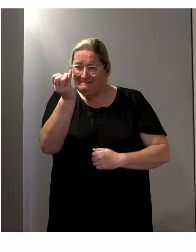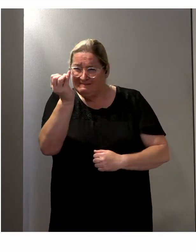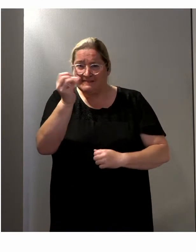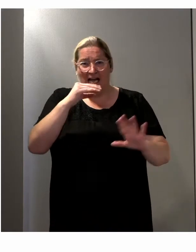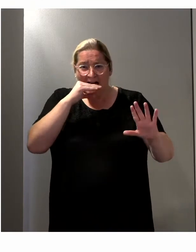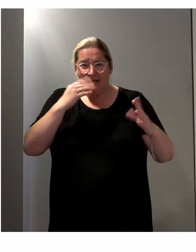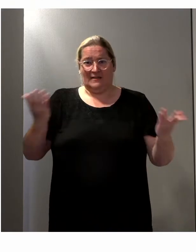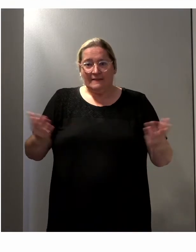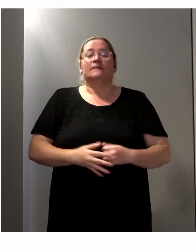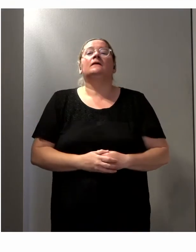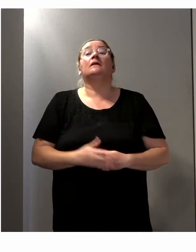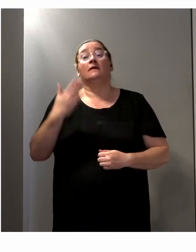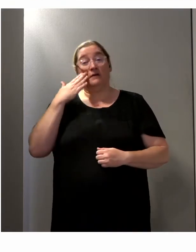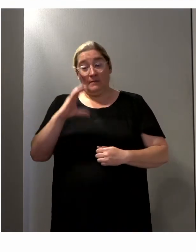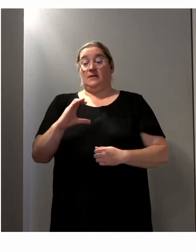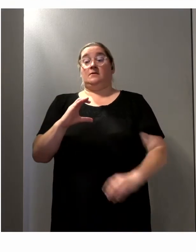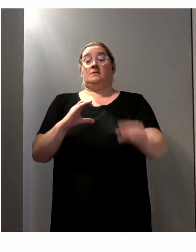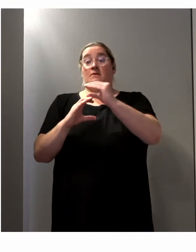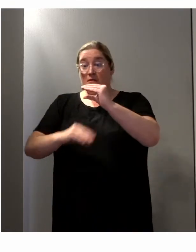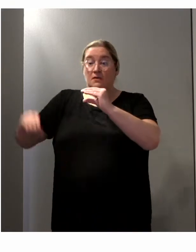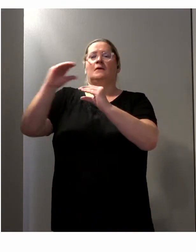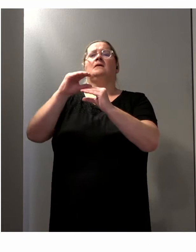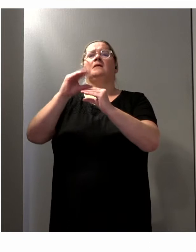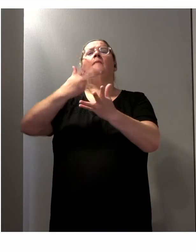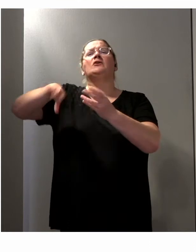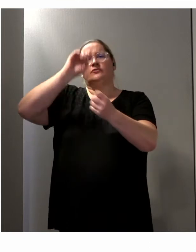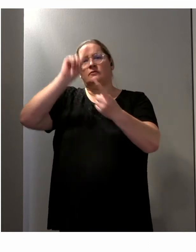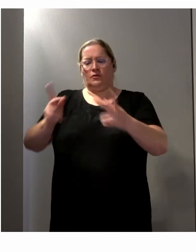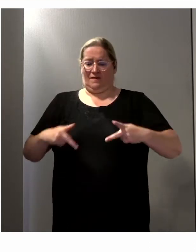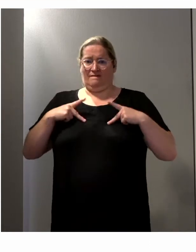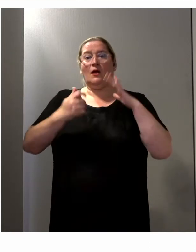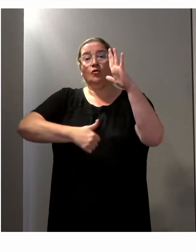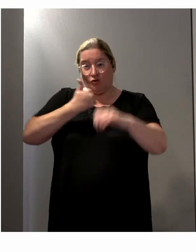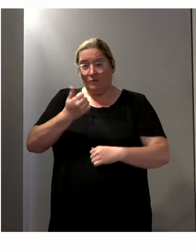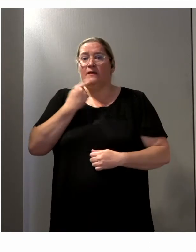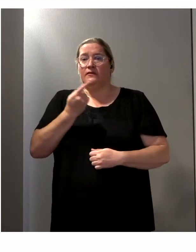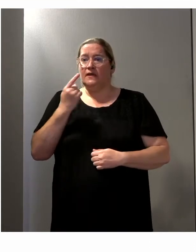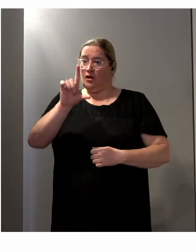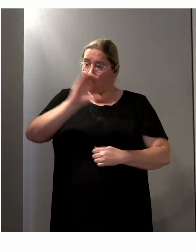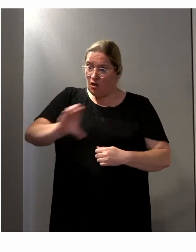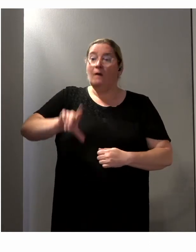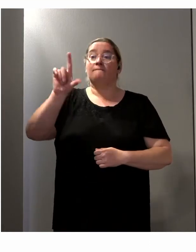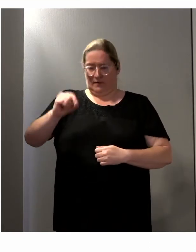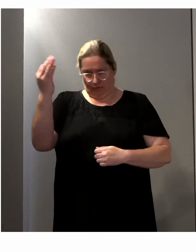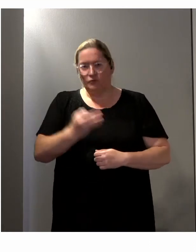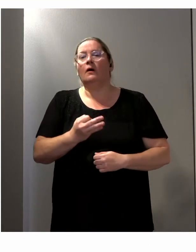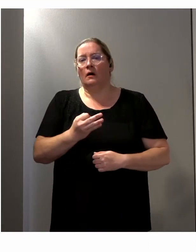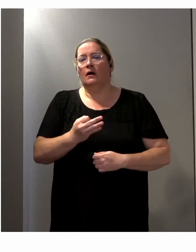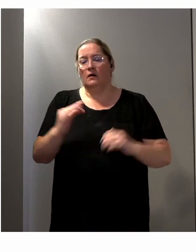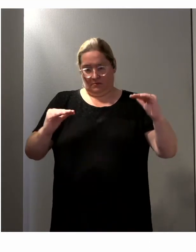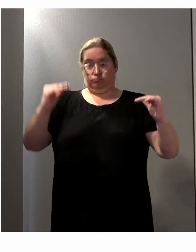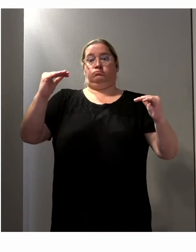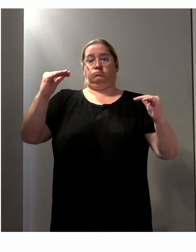également la majoration pour vie autonome, alors on est à 120% du seuil de pauvreté. Donc les